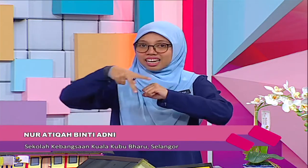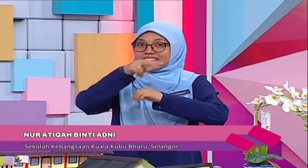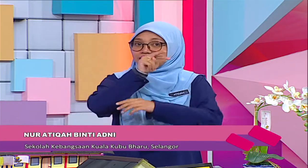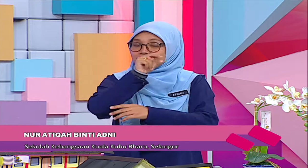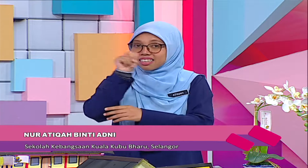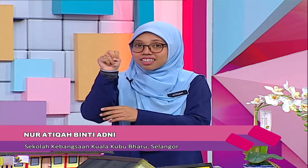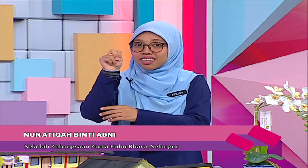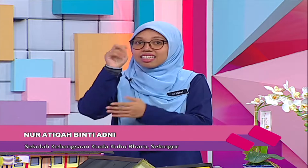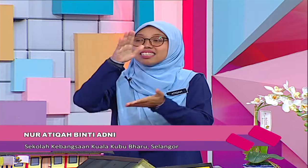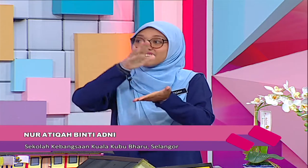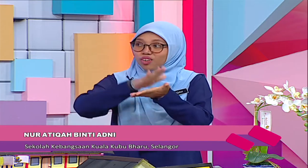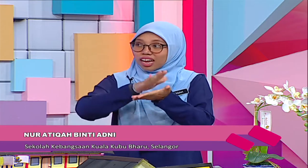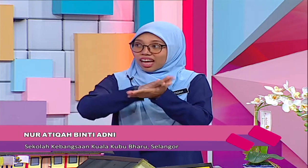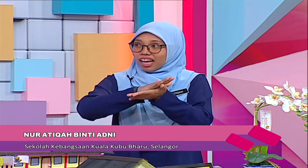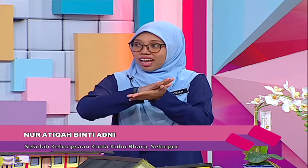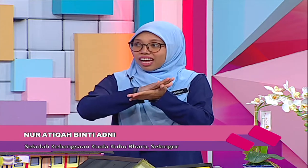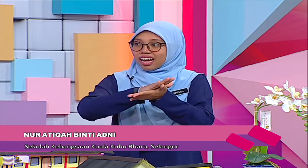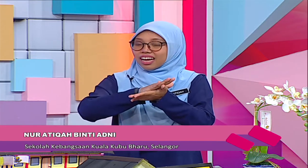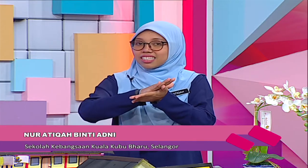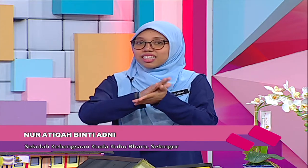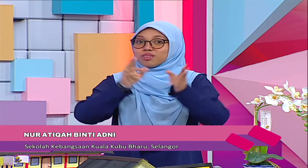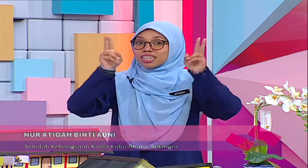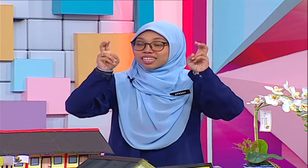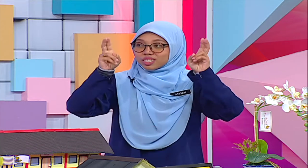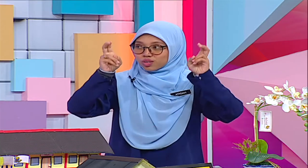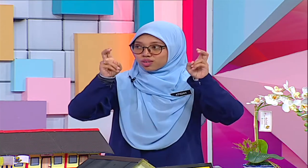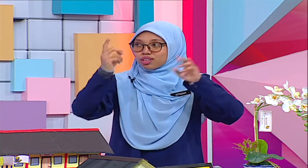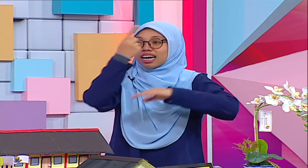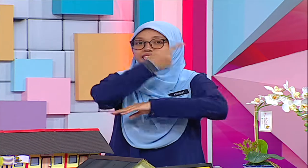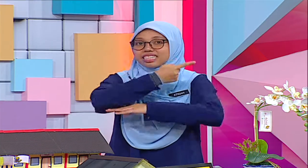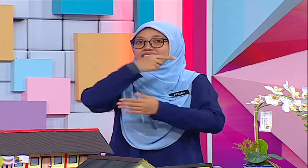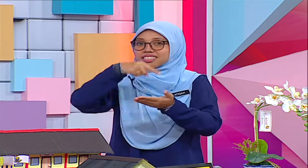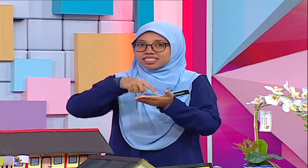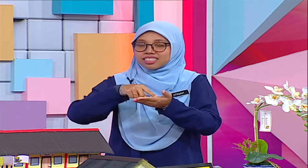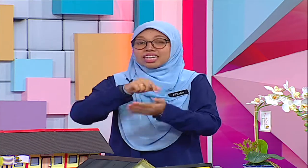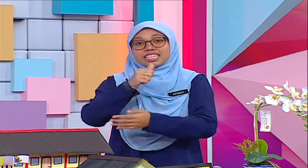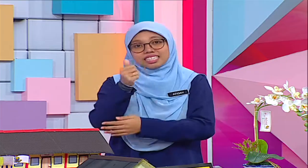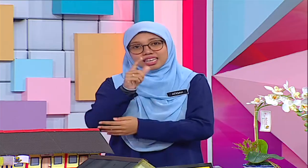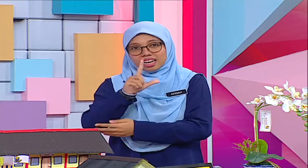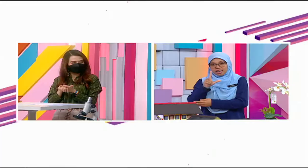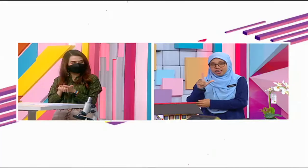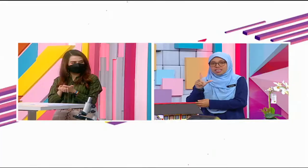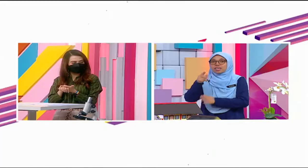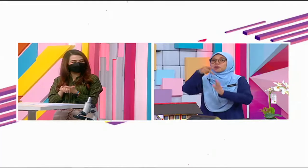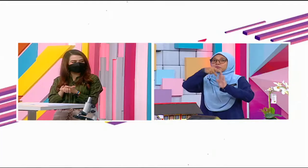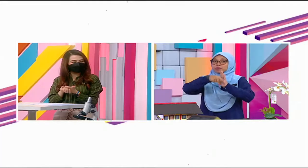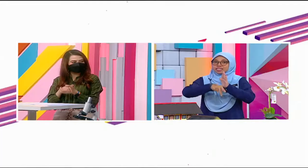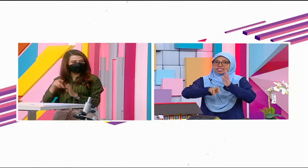persekitaran sekolah. Saya ulang tajuk hari ini ialah